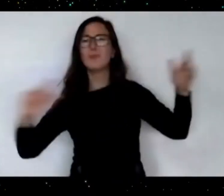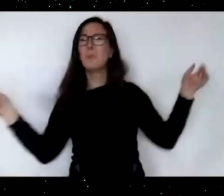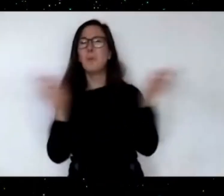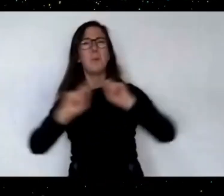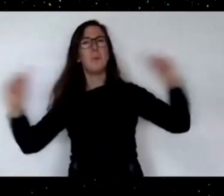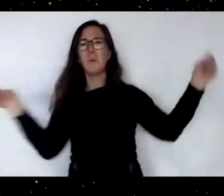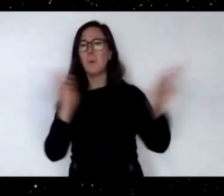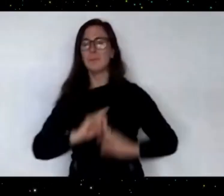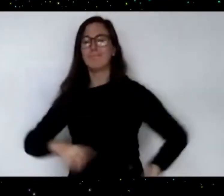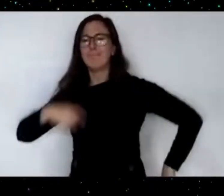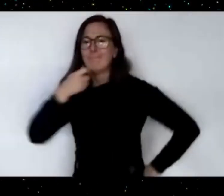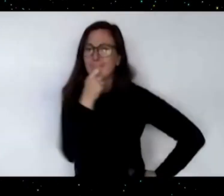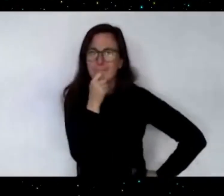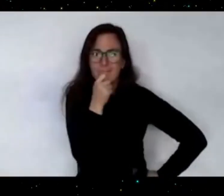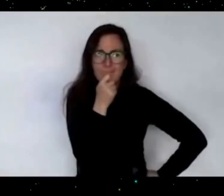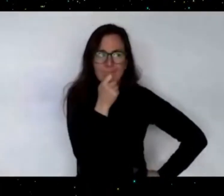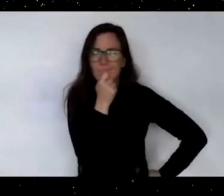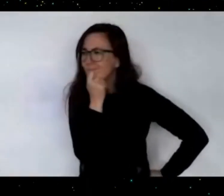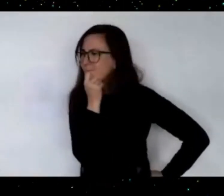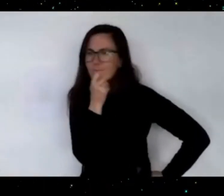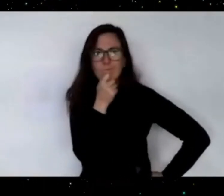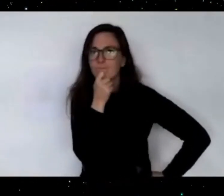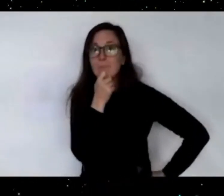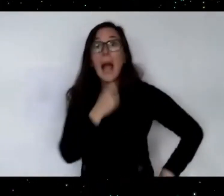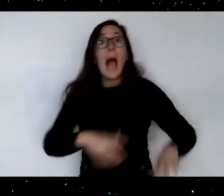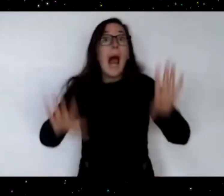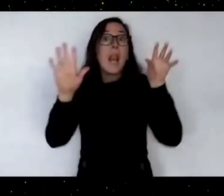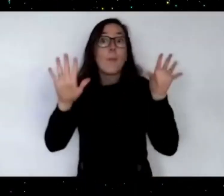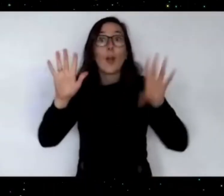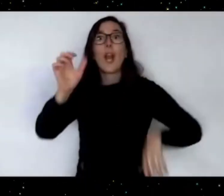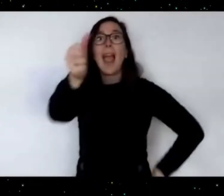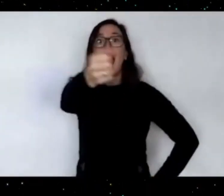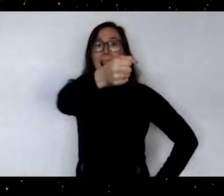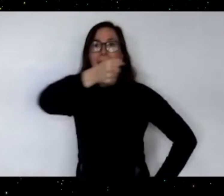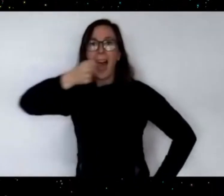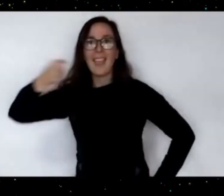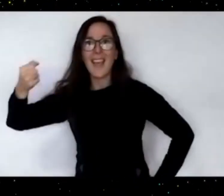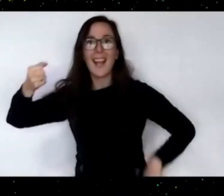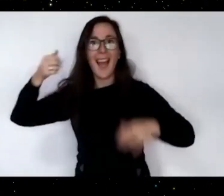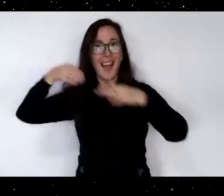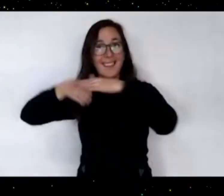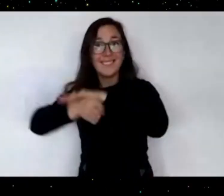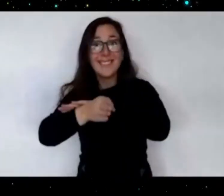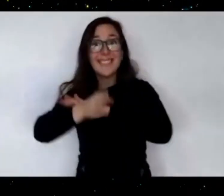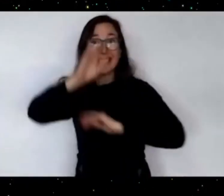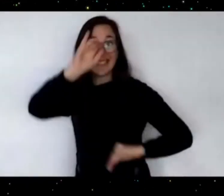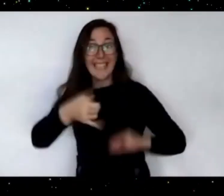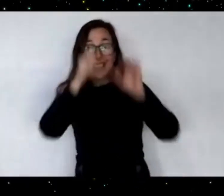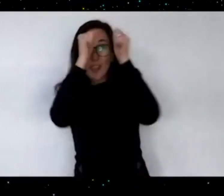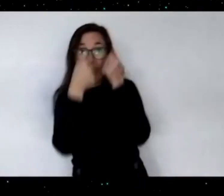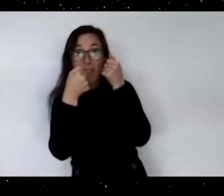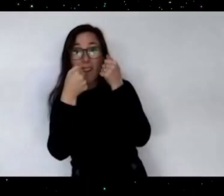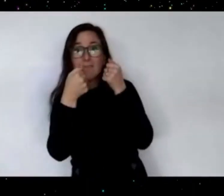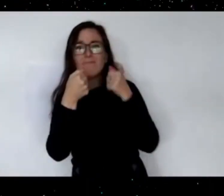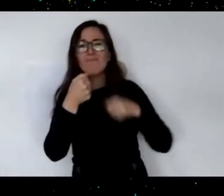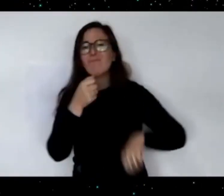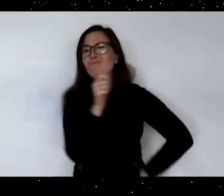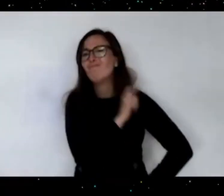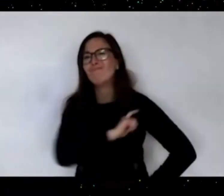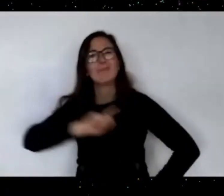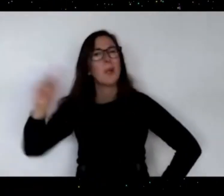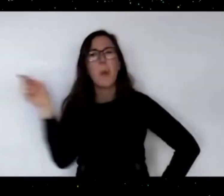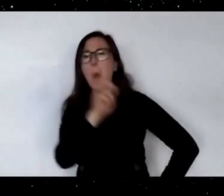Ya sé, debe ser, que entra en la heladera. No, no